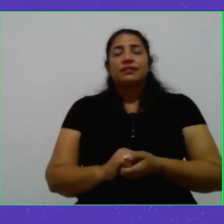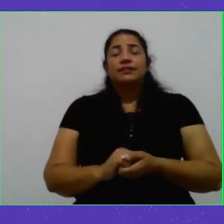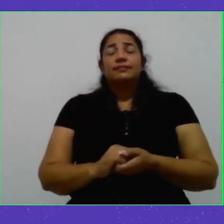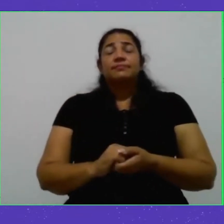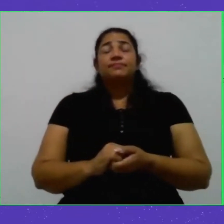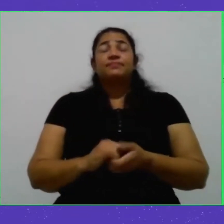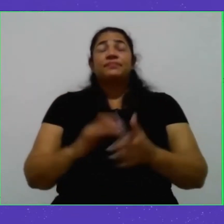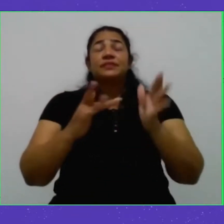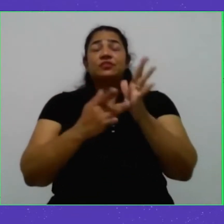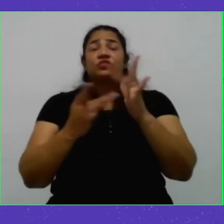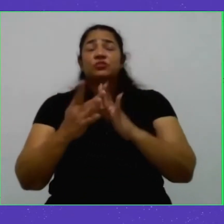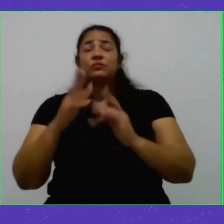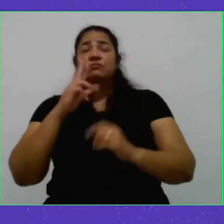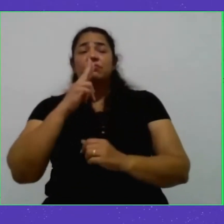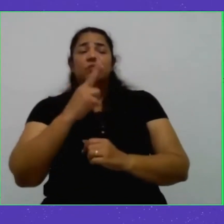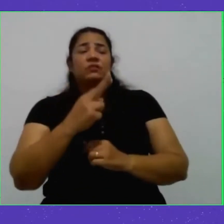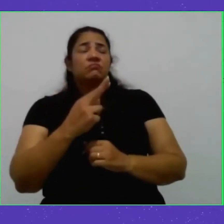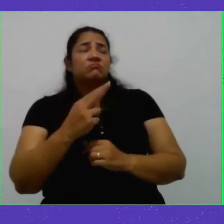Aí mais para frente o Senhor falou: